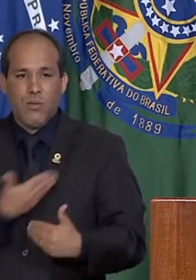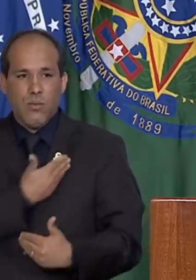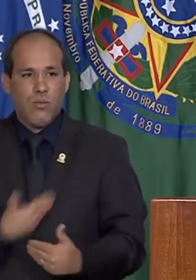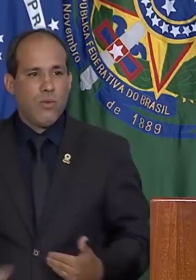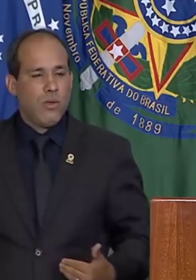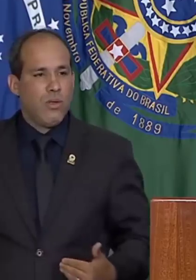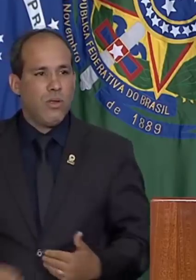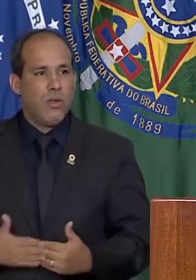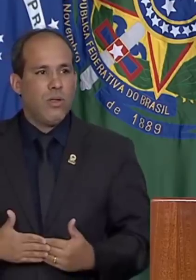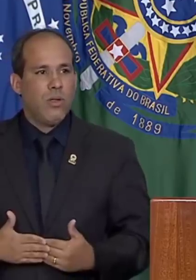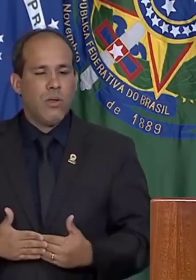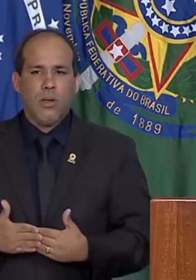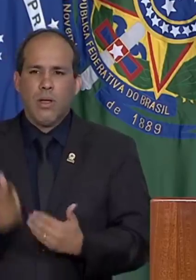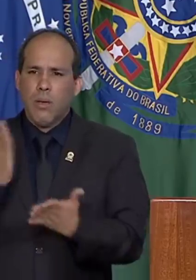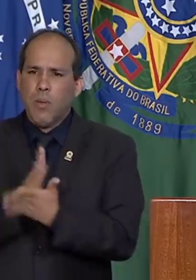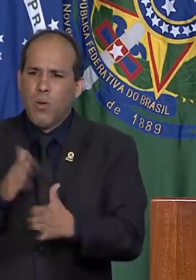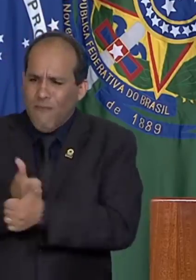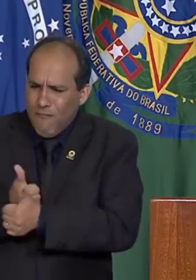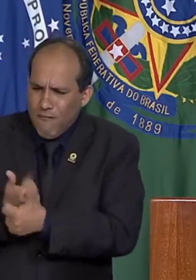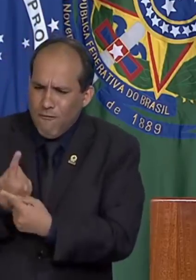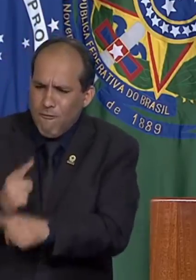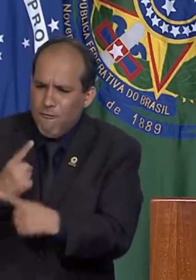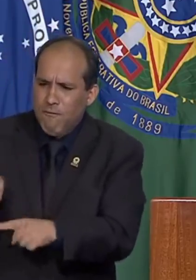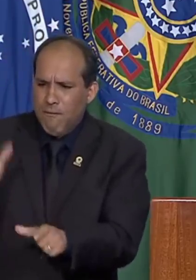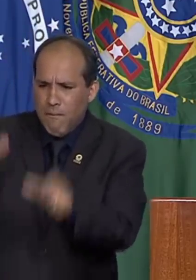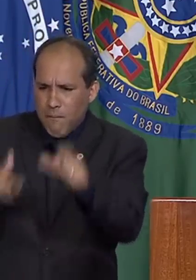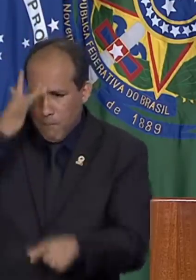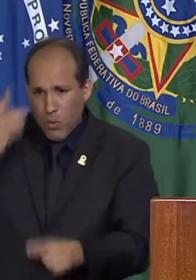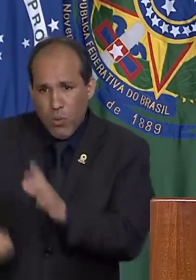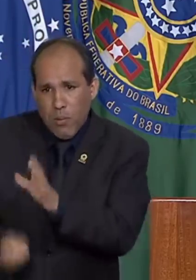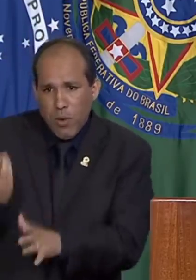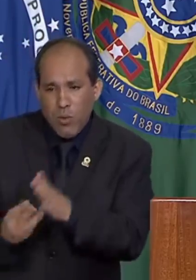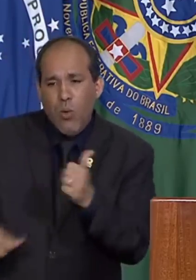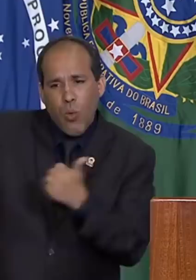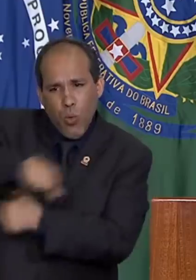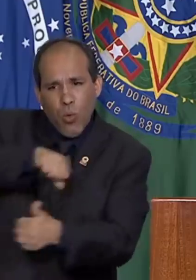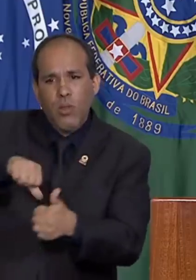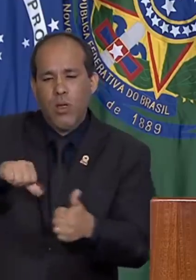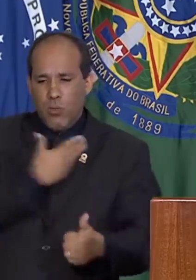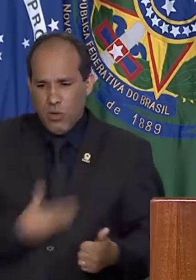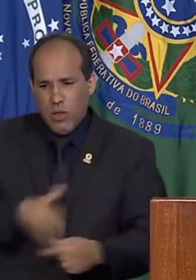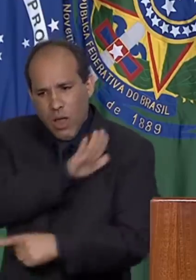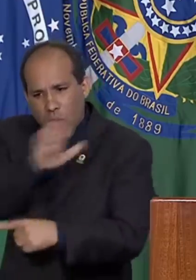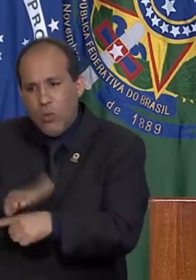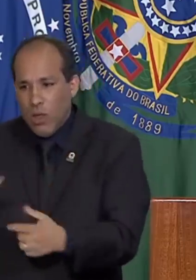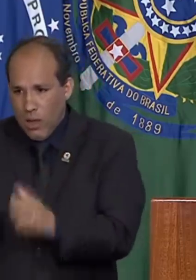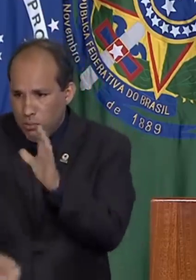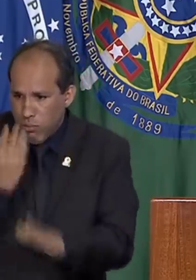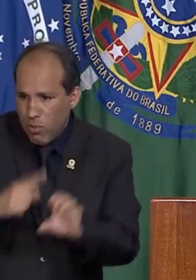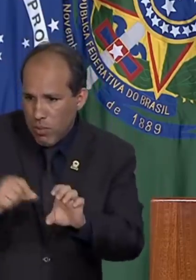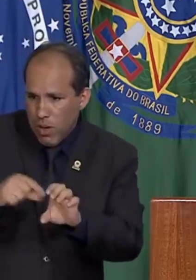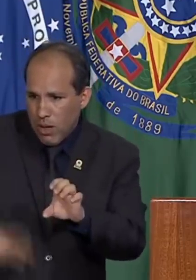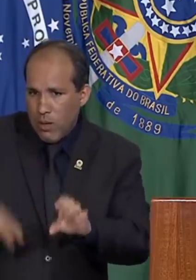sair da perseguição de quem produz, ele ajude quem quer empreender em nosso